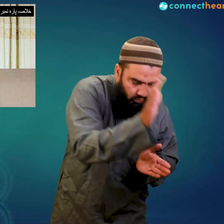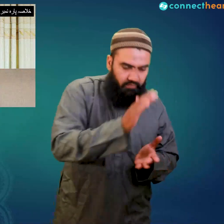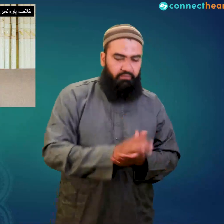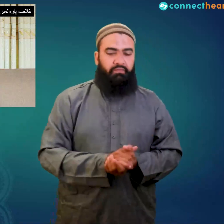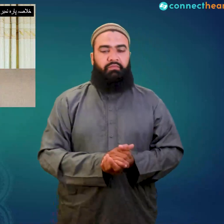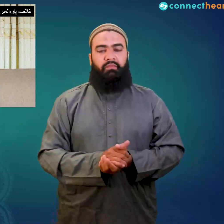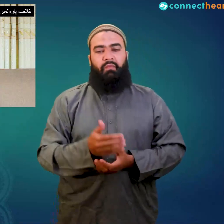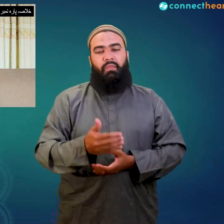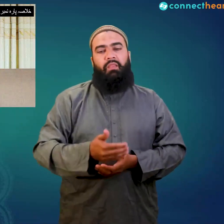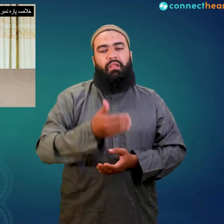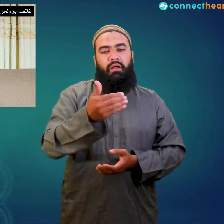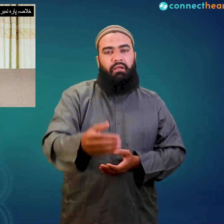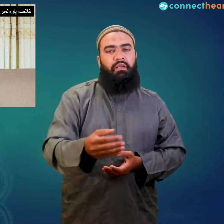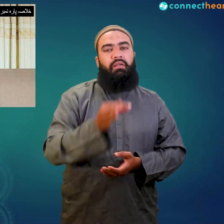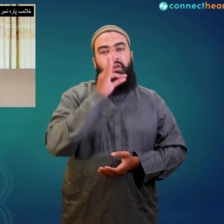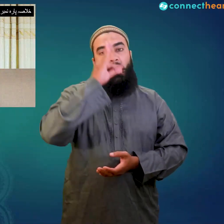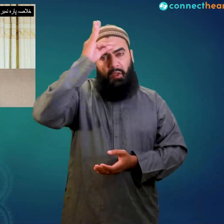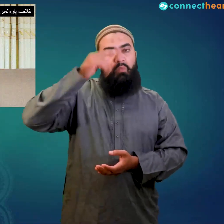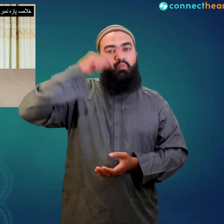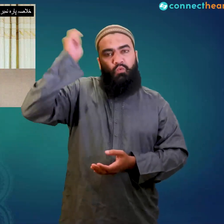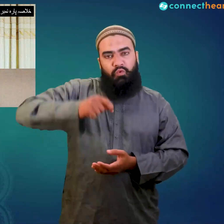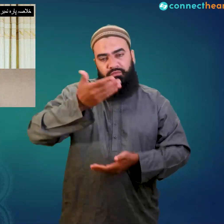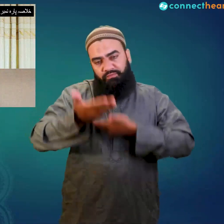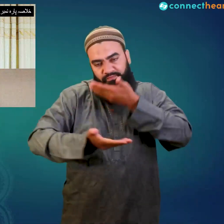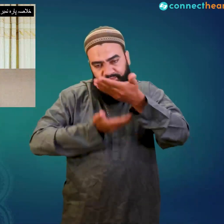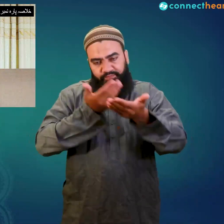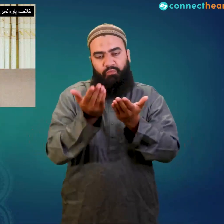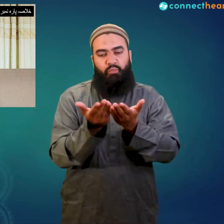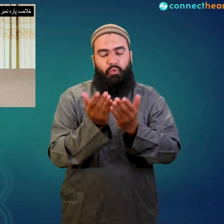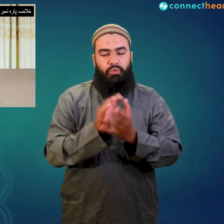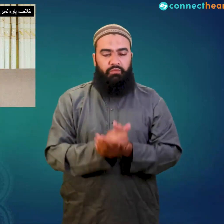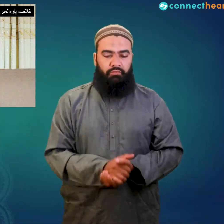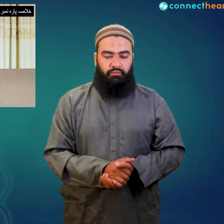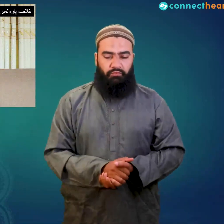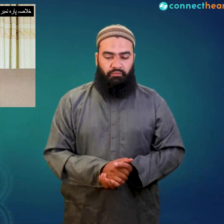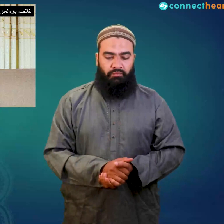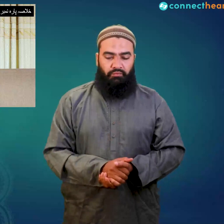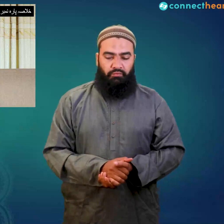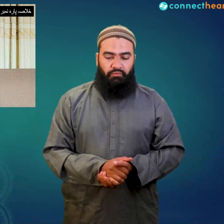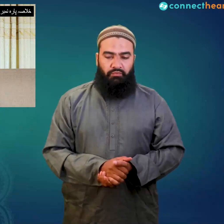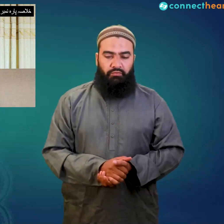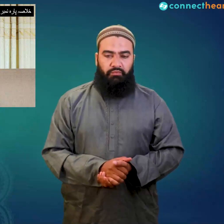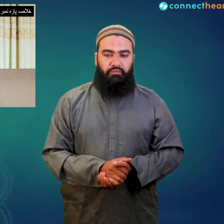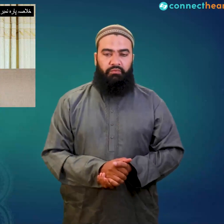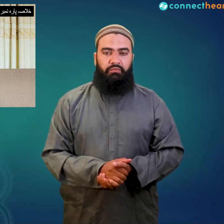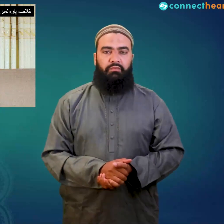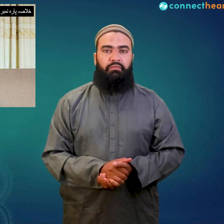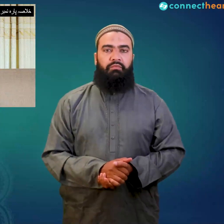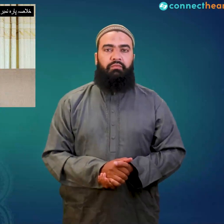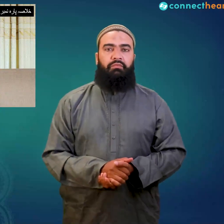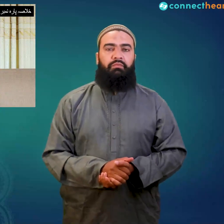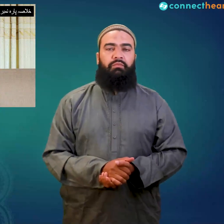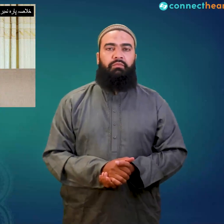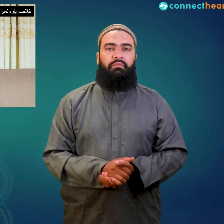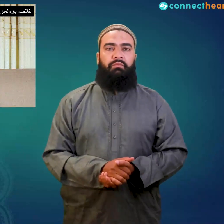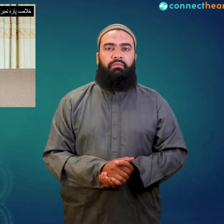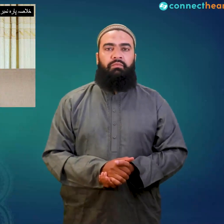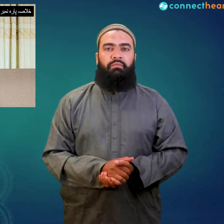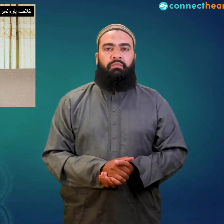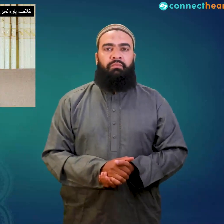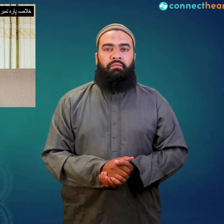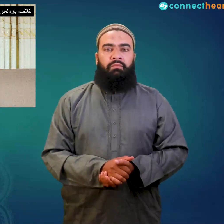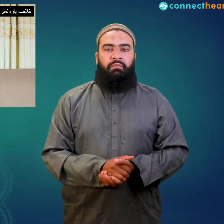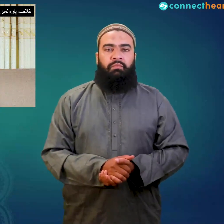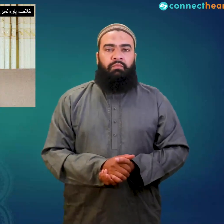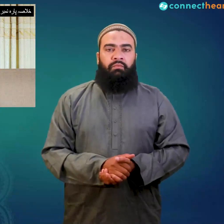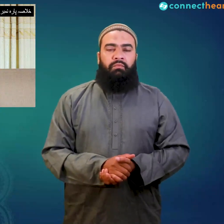میں پھر موسیٰ علیہ الصلوۃ والسلام نے فرمایا قال رب بما انعمت علی فلن